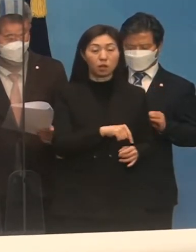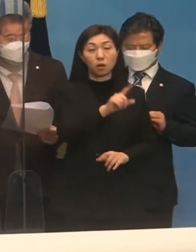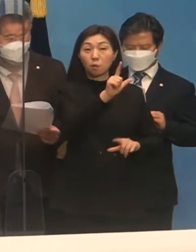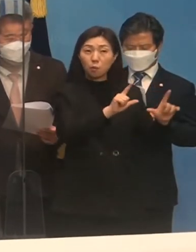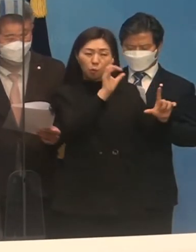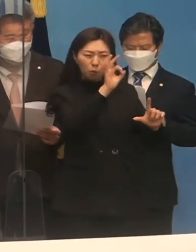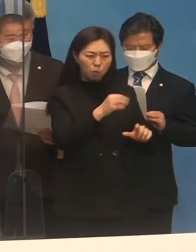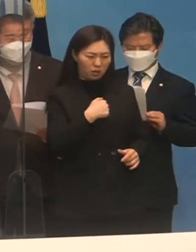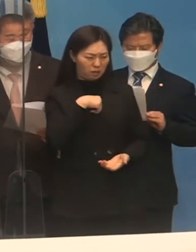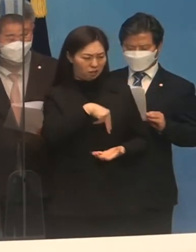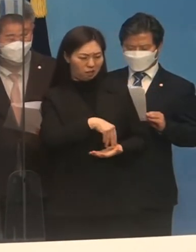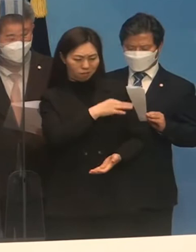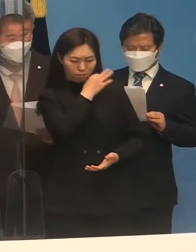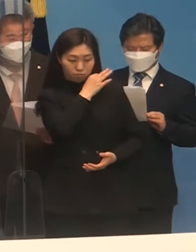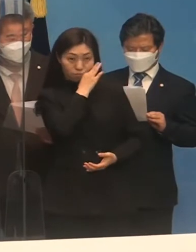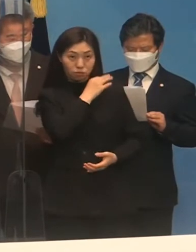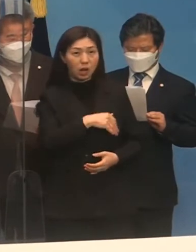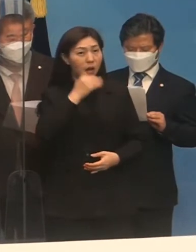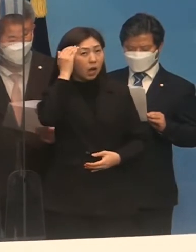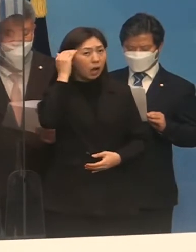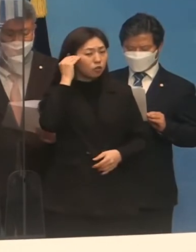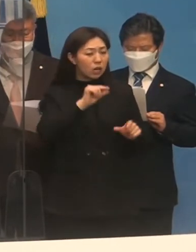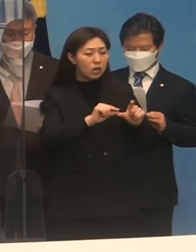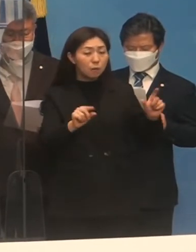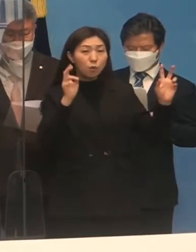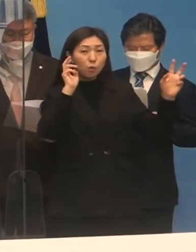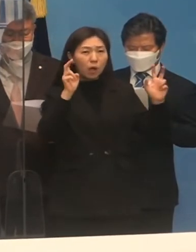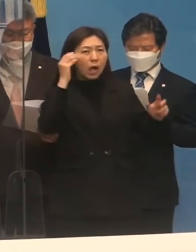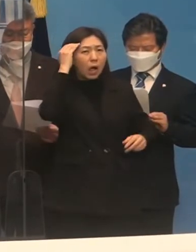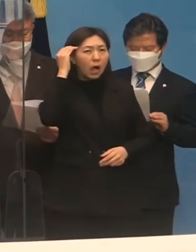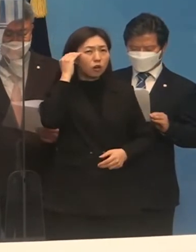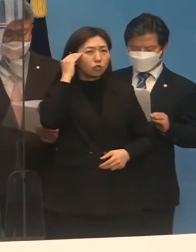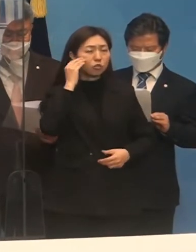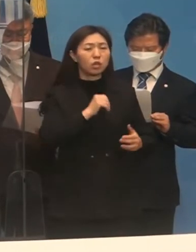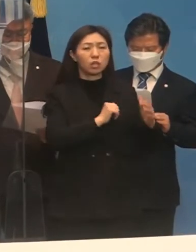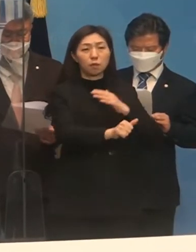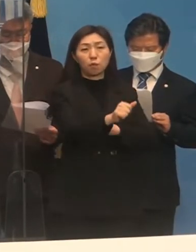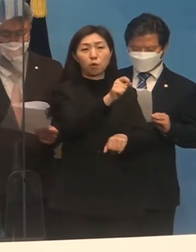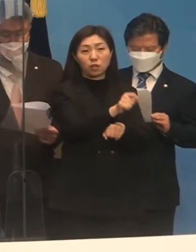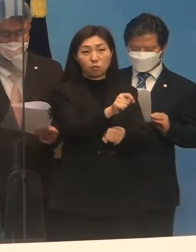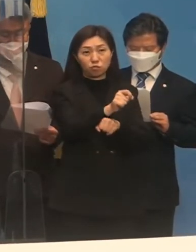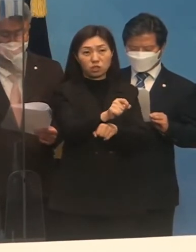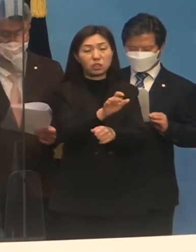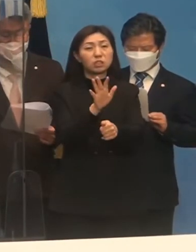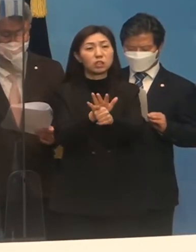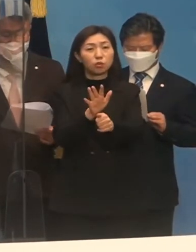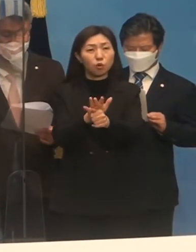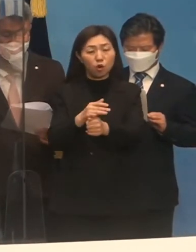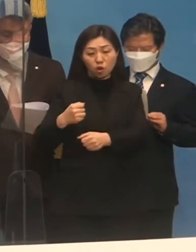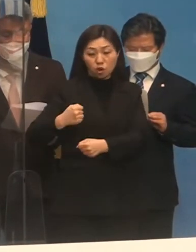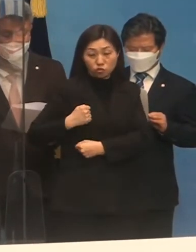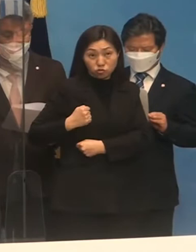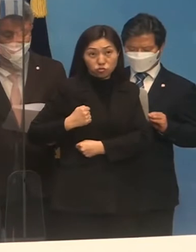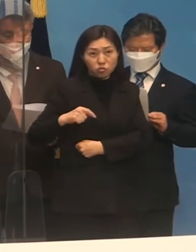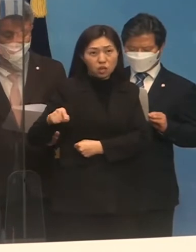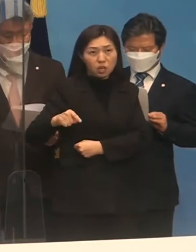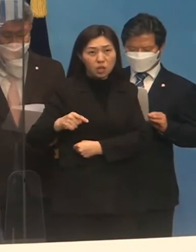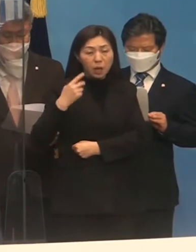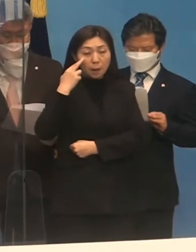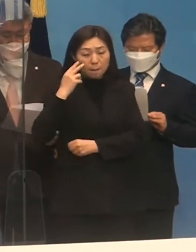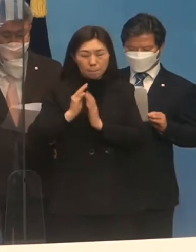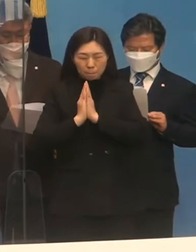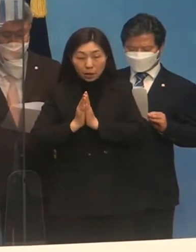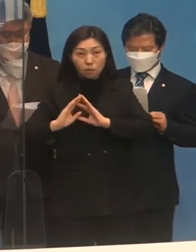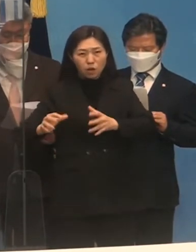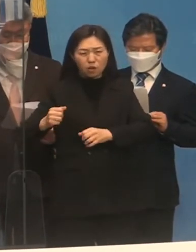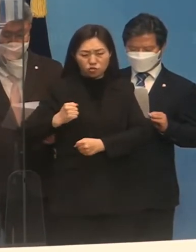지난해 11월 한국의 일부 기업은 한국 대사관의 후원을 받아 군부와 경제협력 논의를 가졌다는 것이